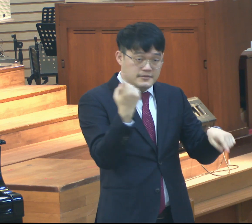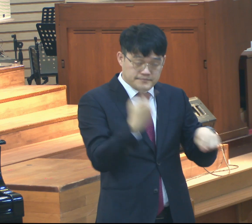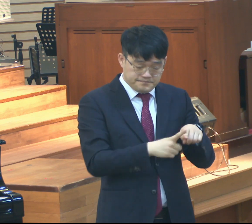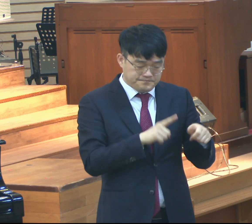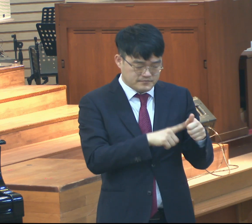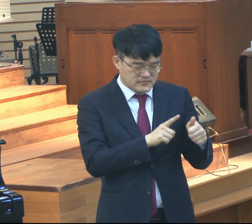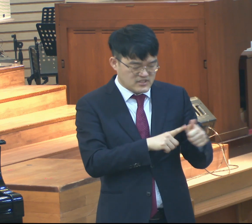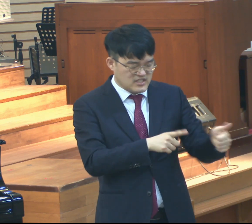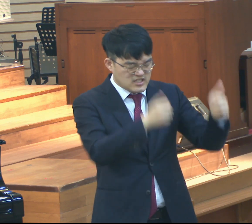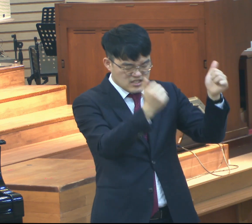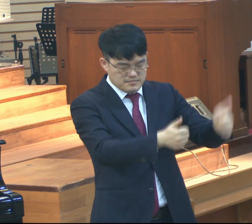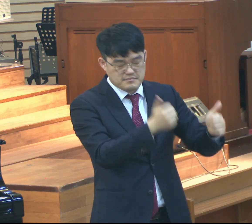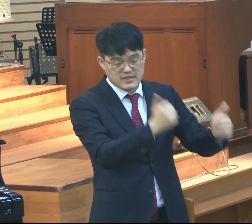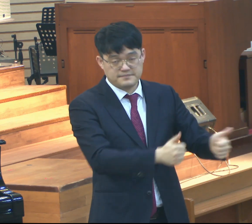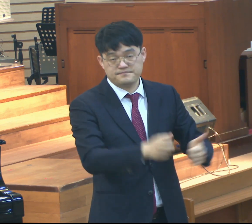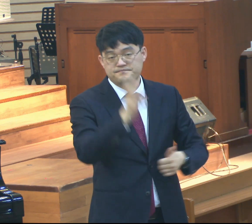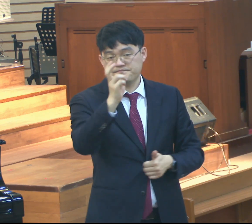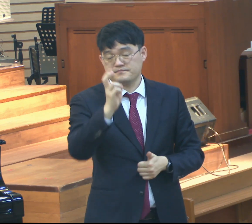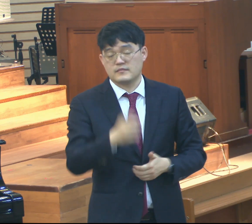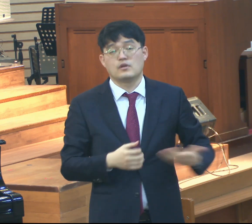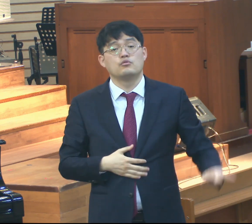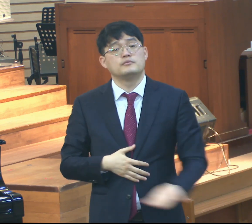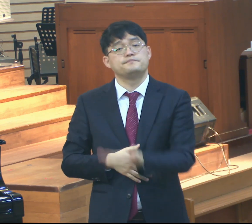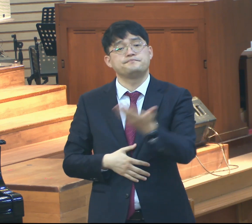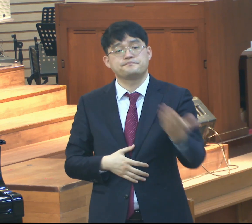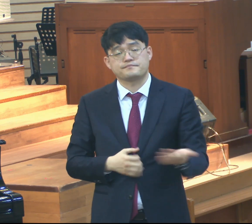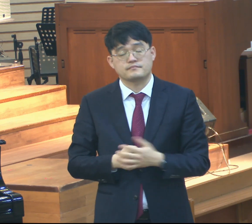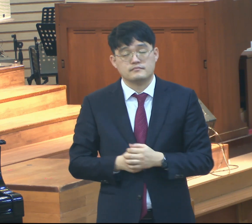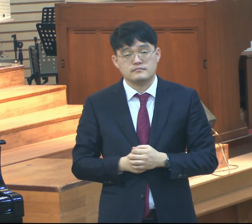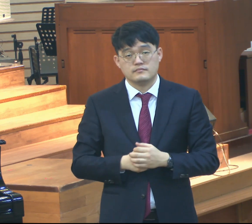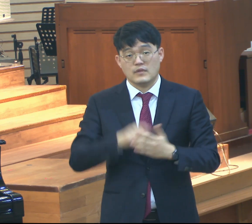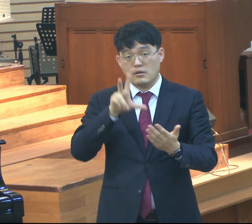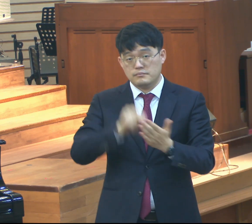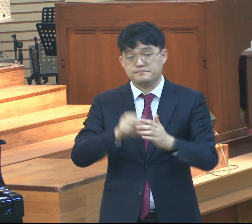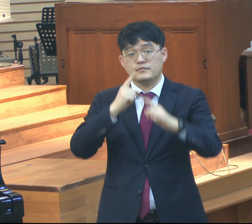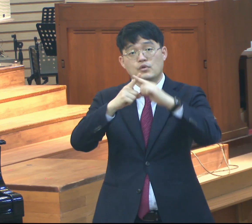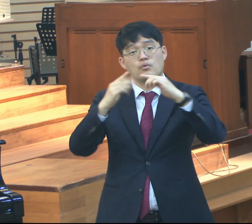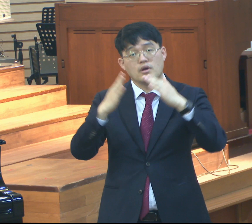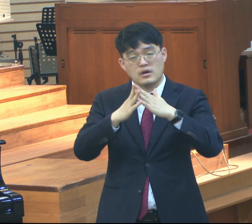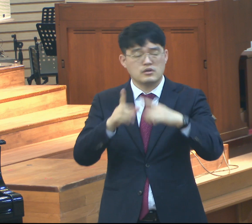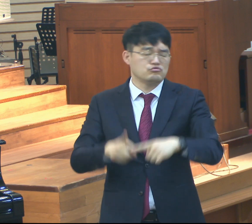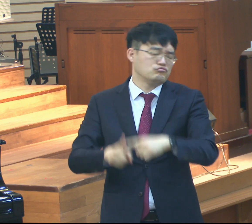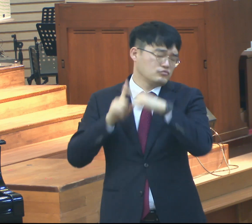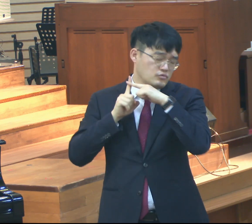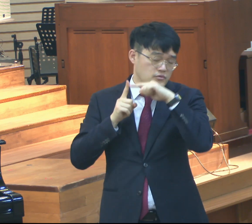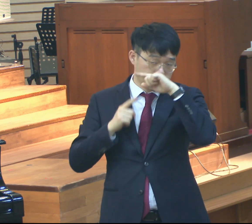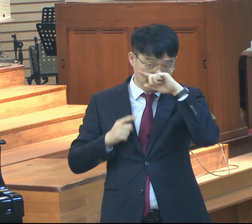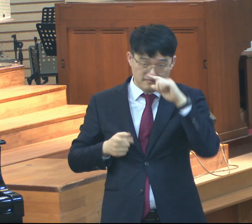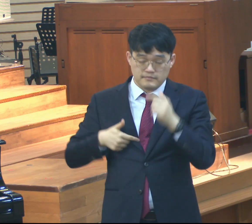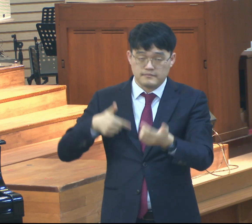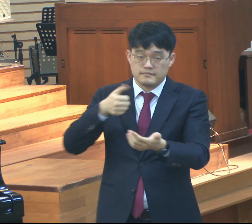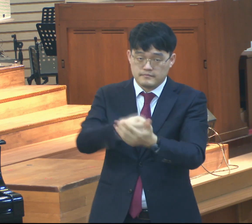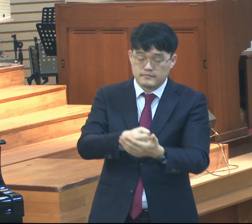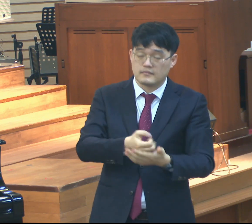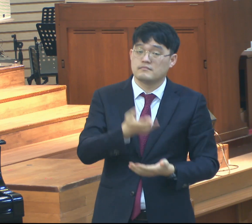생각했습니다. 문제는 교회가 순교할 용기가 없었던 상태에서 이렇게 저렇게 피했던 이들이